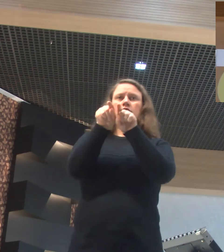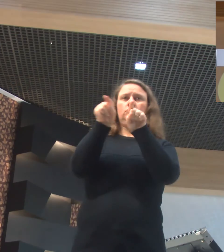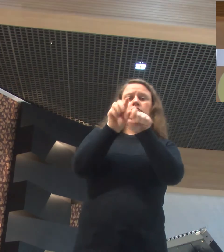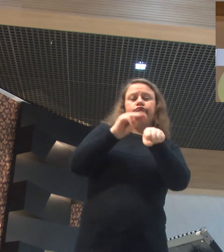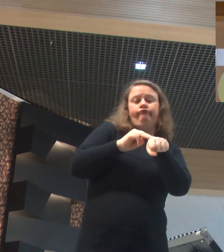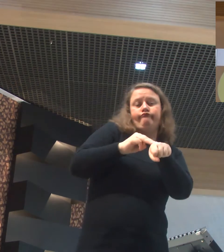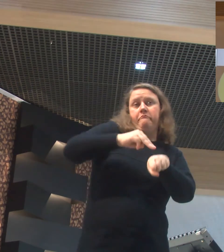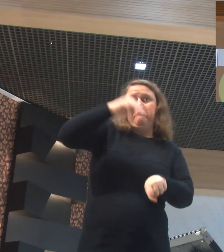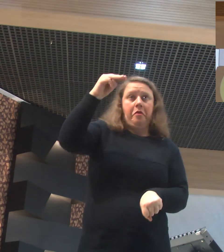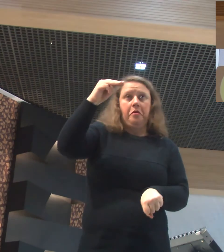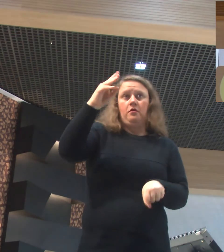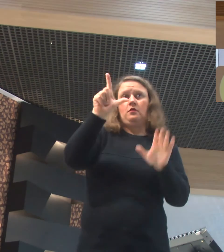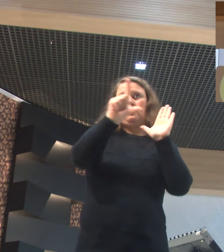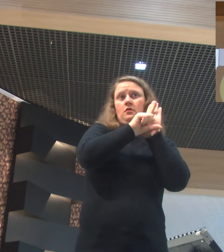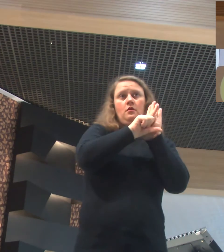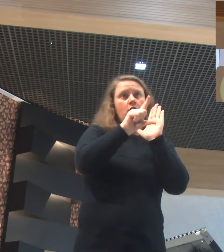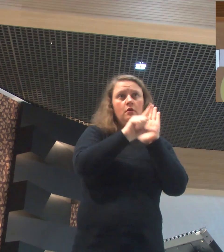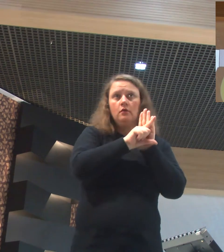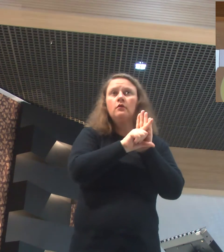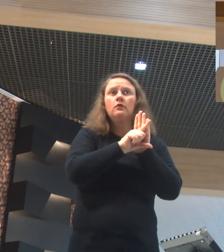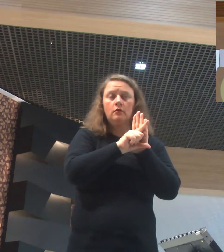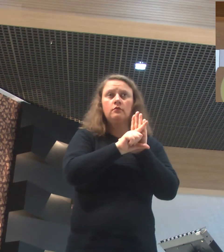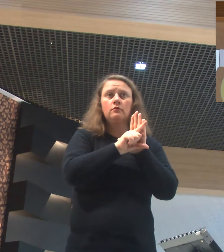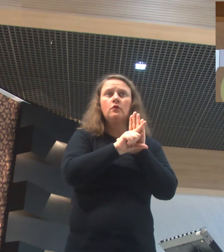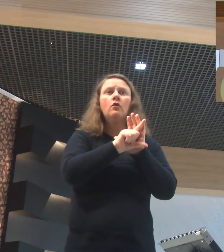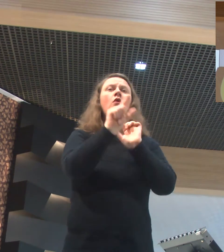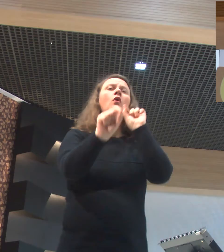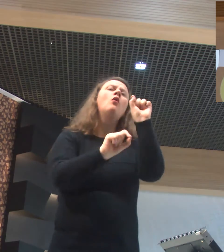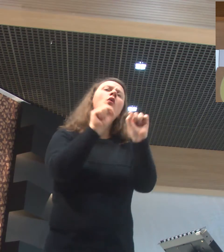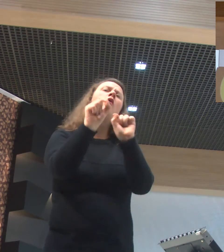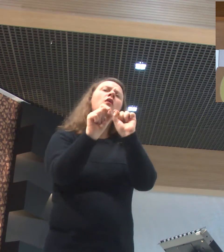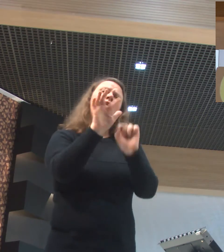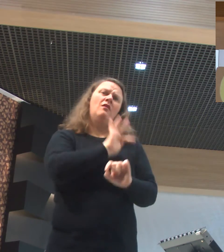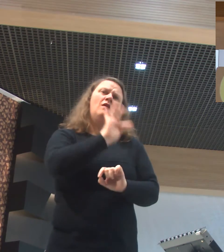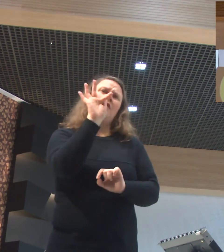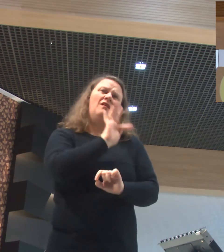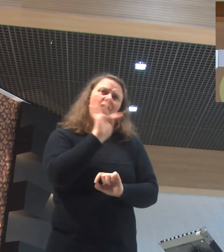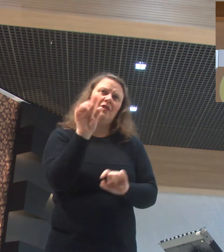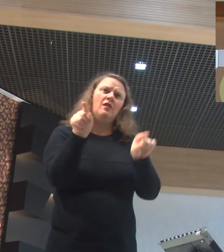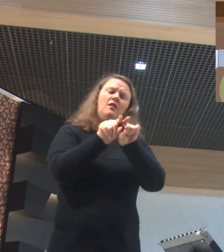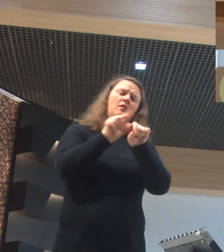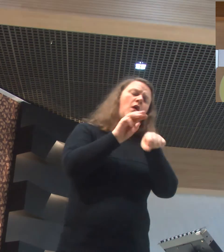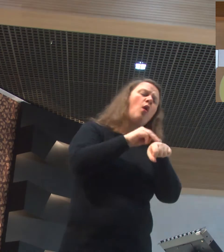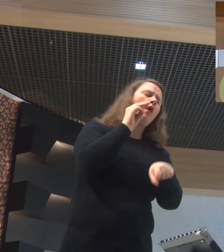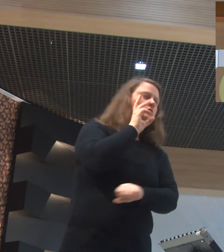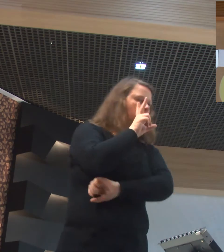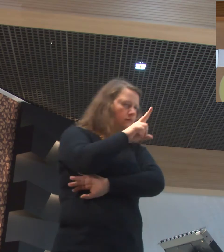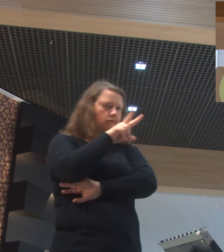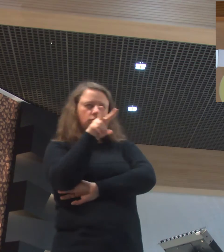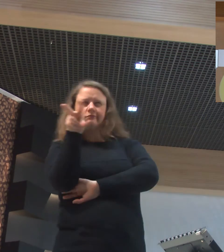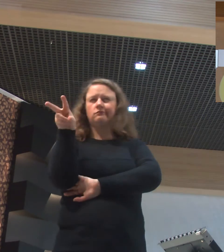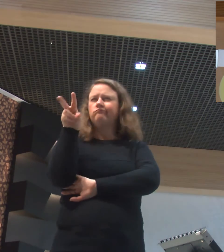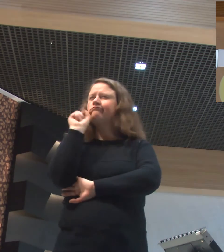que a dos mestres da lei. O que aqueles fariseus e mestres da lei olhavam?